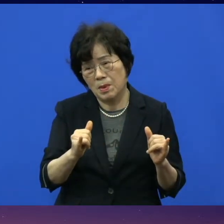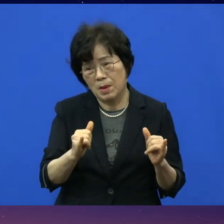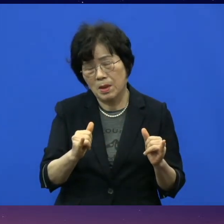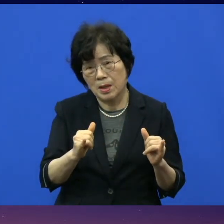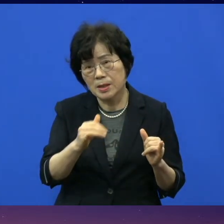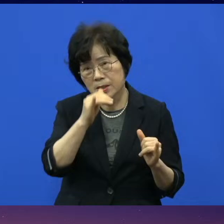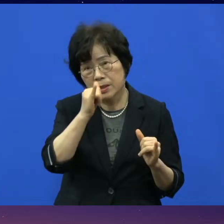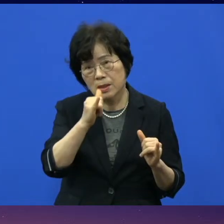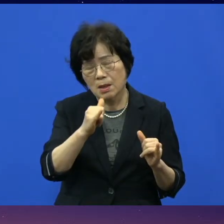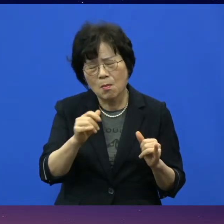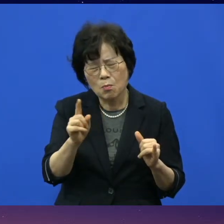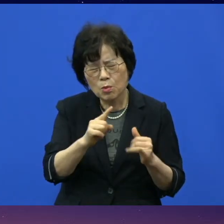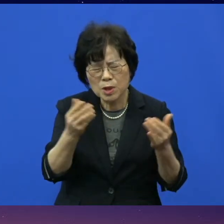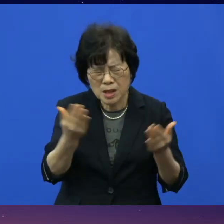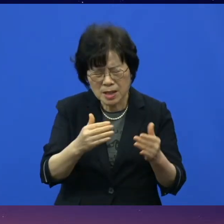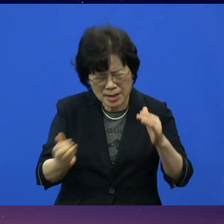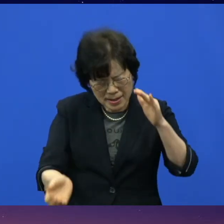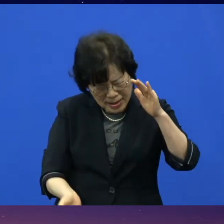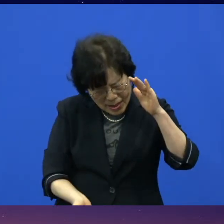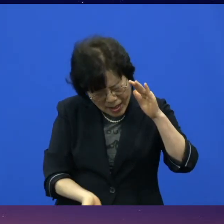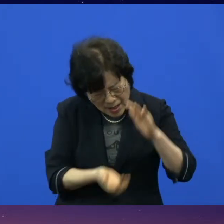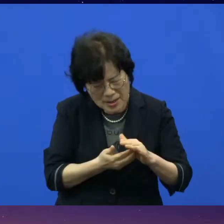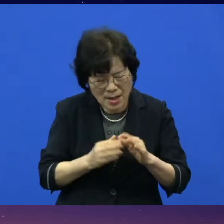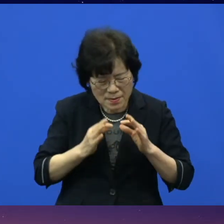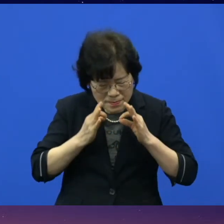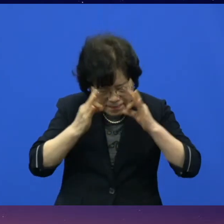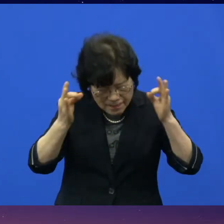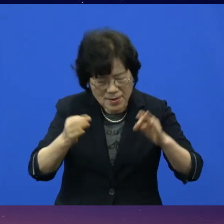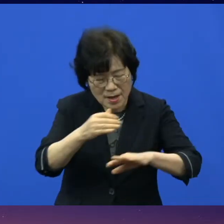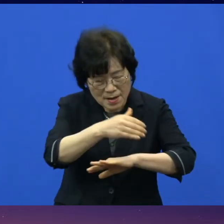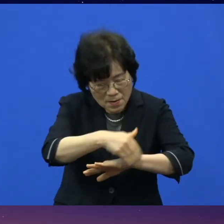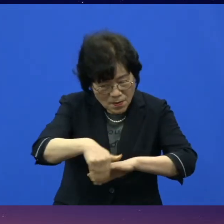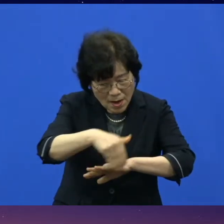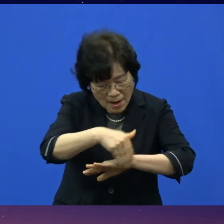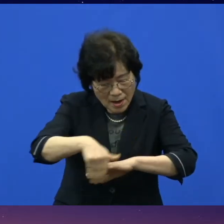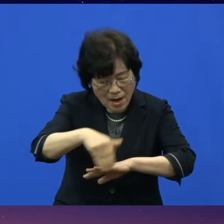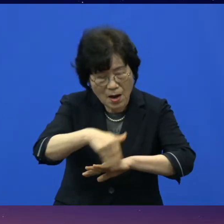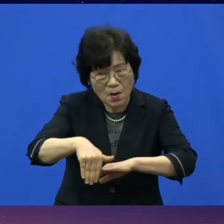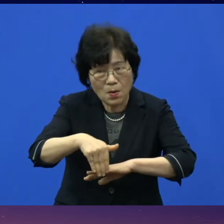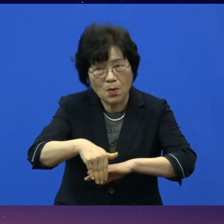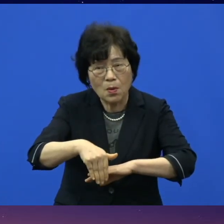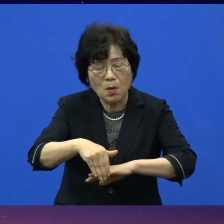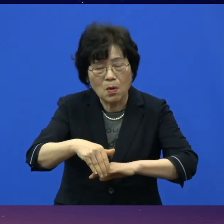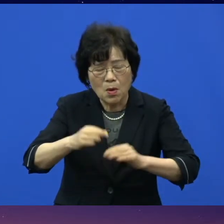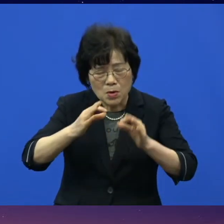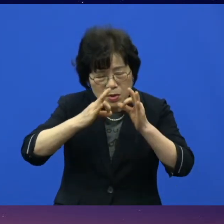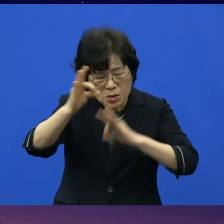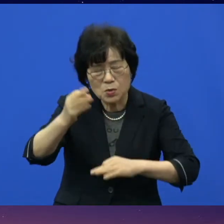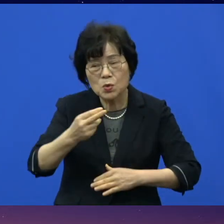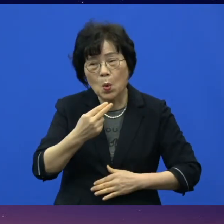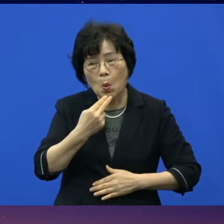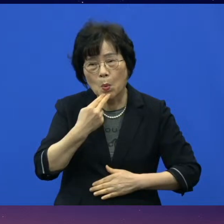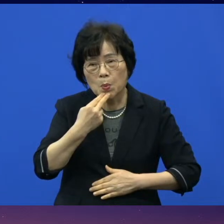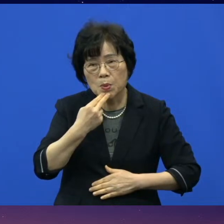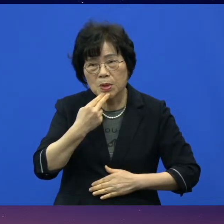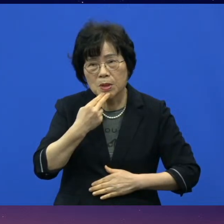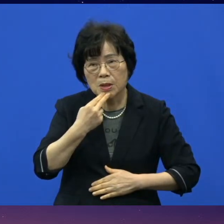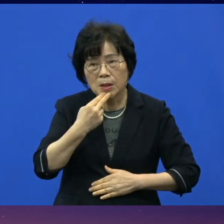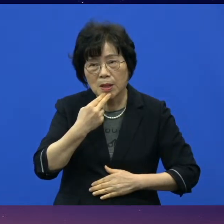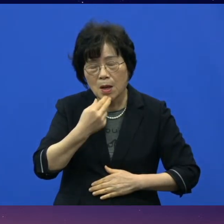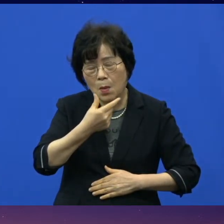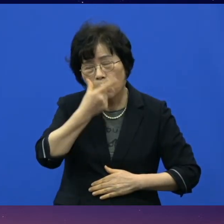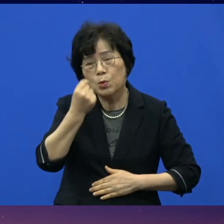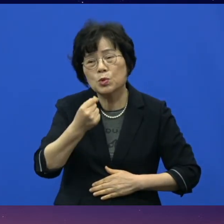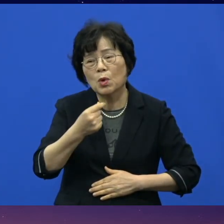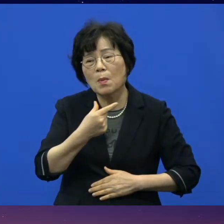무엇을 하든지 최선을 다해요. 철저하게 계획을 세우고 뭐 그냥 조금의 오차도 없이, 결함이 없이 그렇게